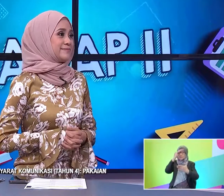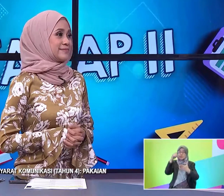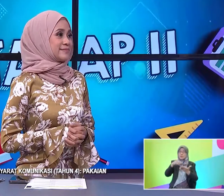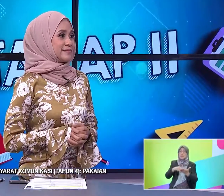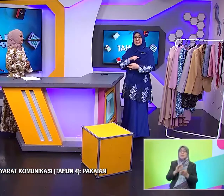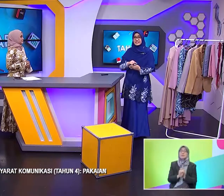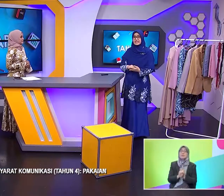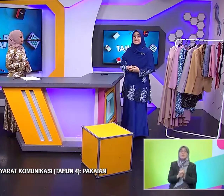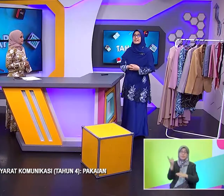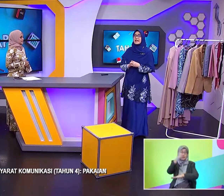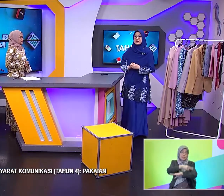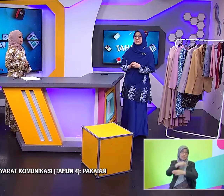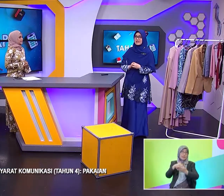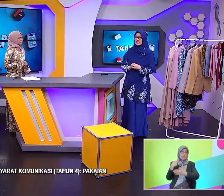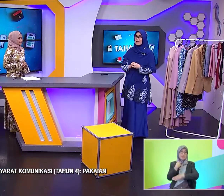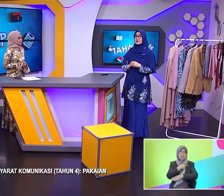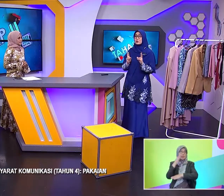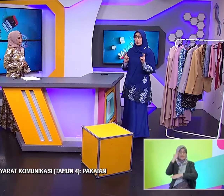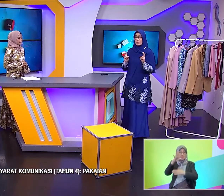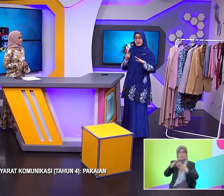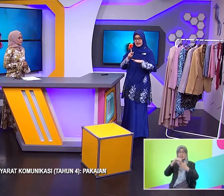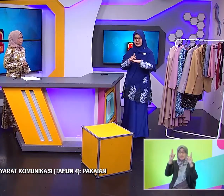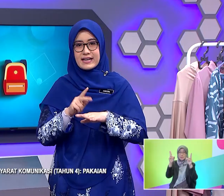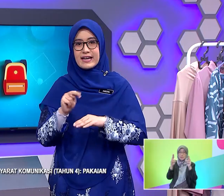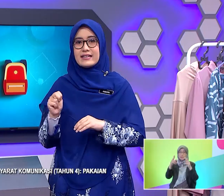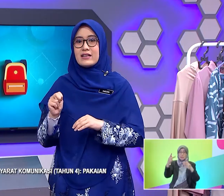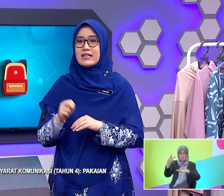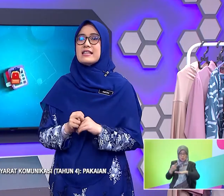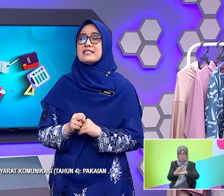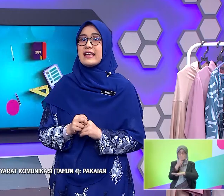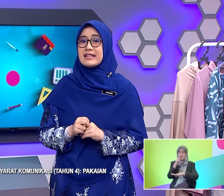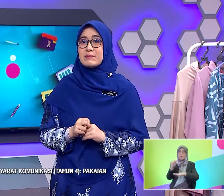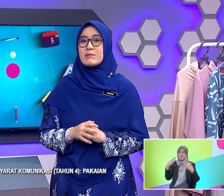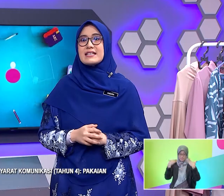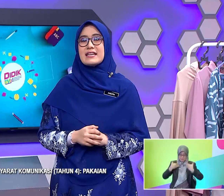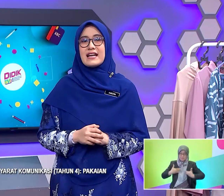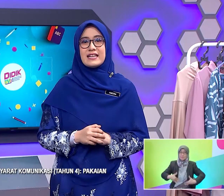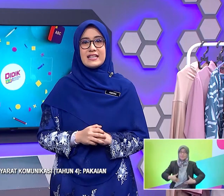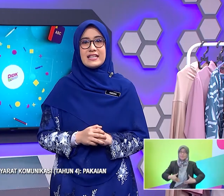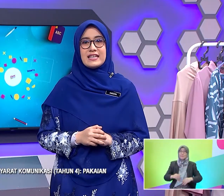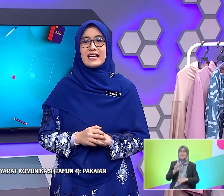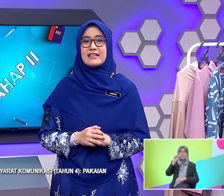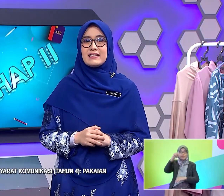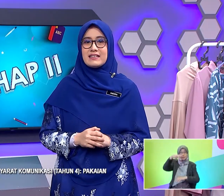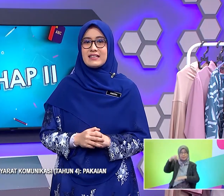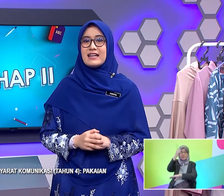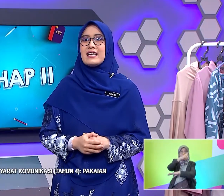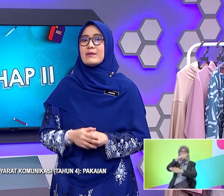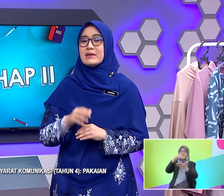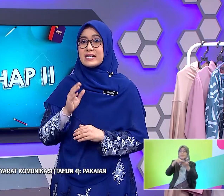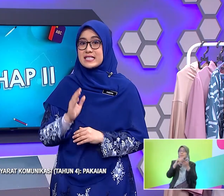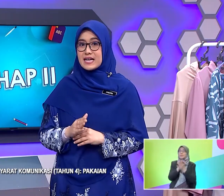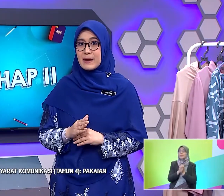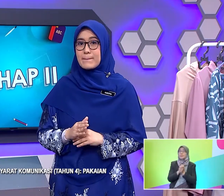hari ini kita akan belajar tajuk pakaian stendec pembelajaran hari ini adalah